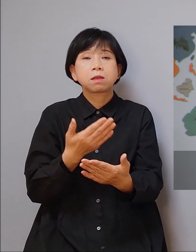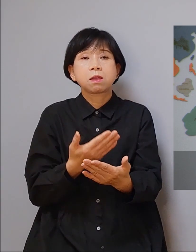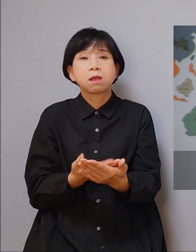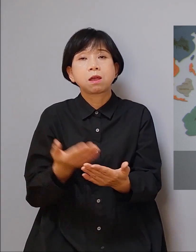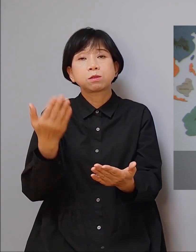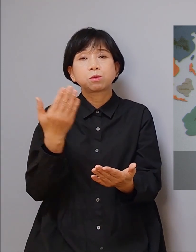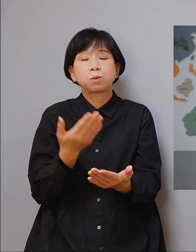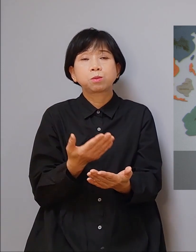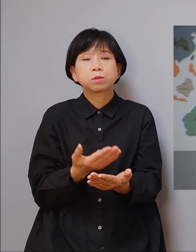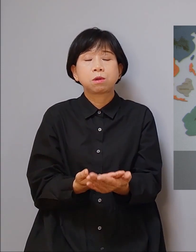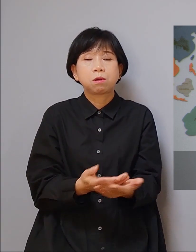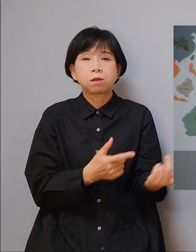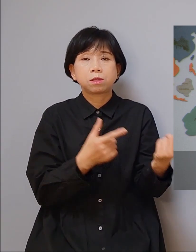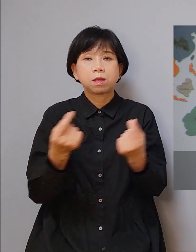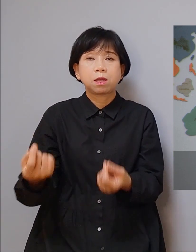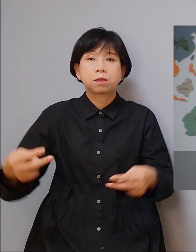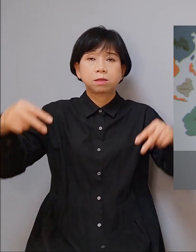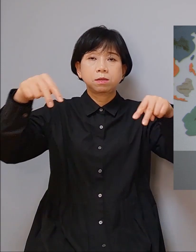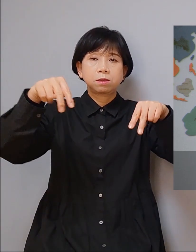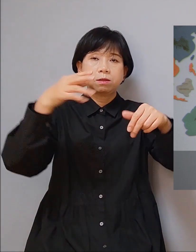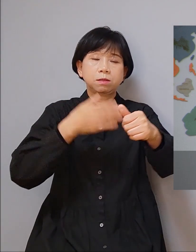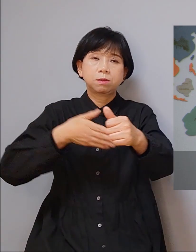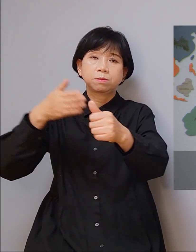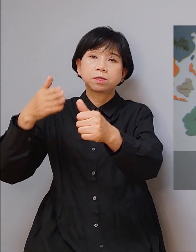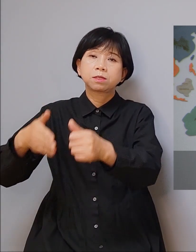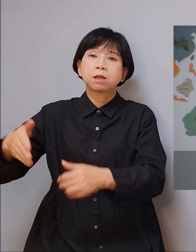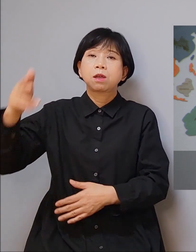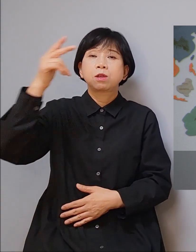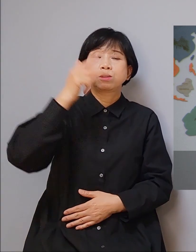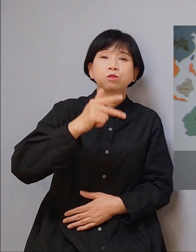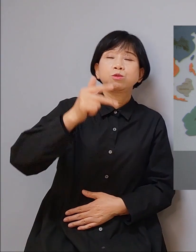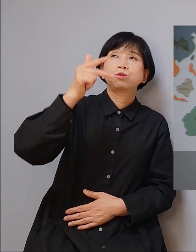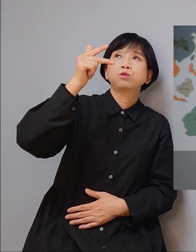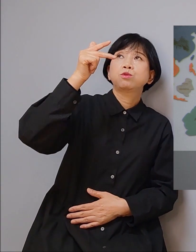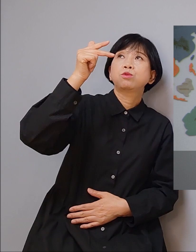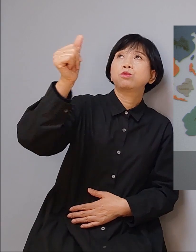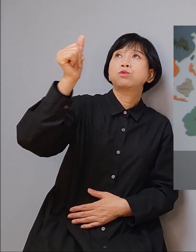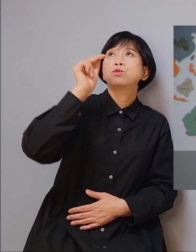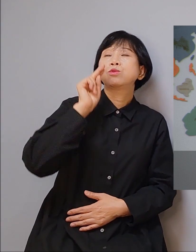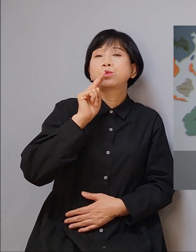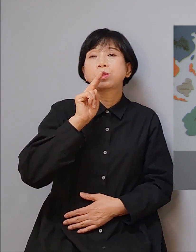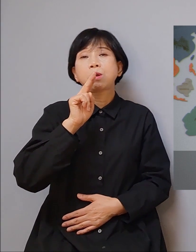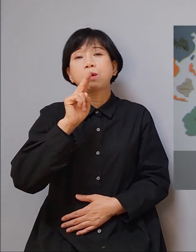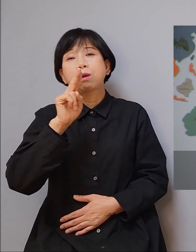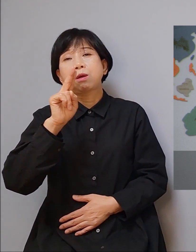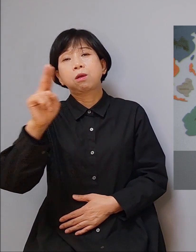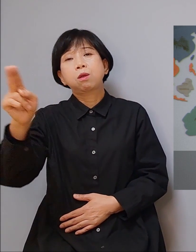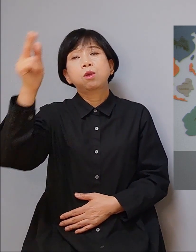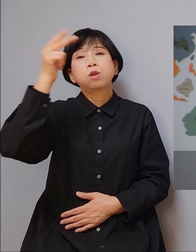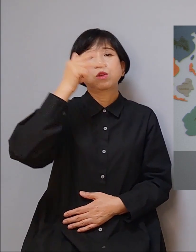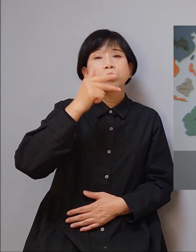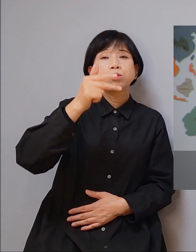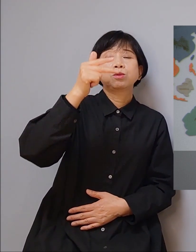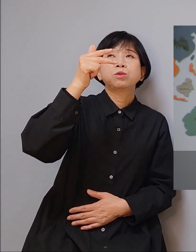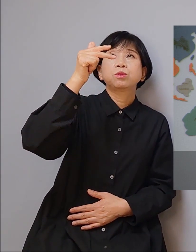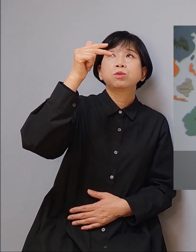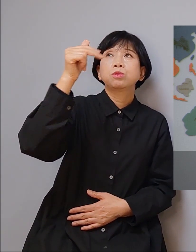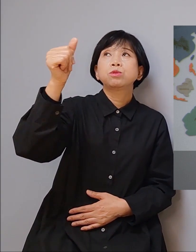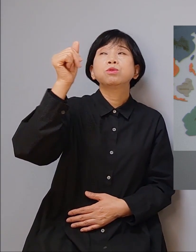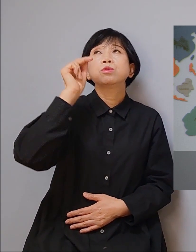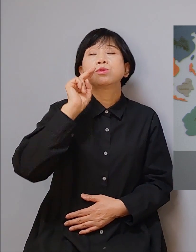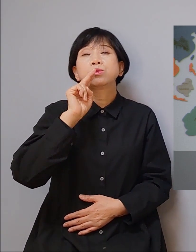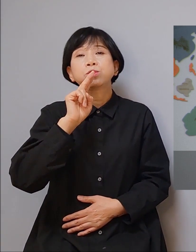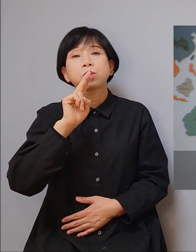들어. 우리 다 일어나시겠습니다. 주여 주여, 주 나를 인도하소서.